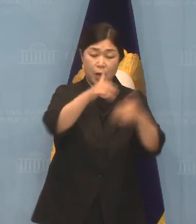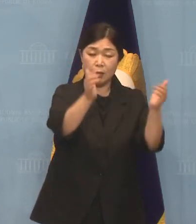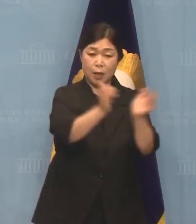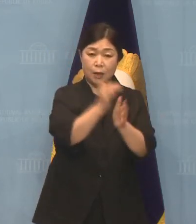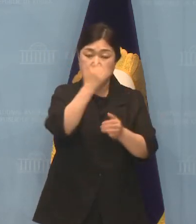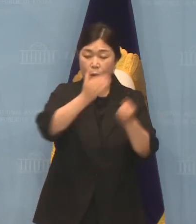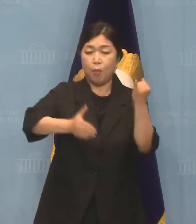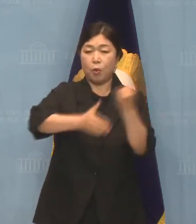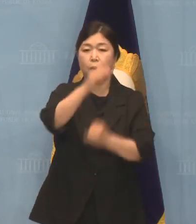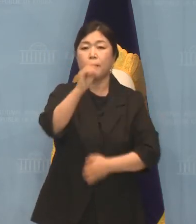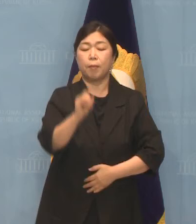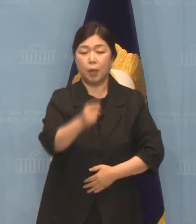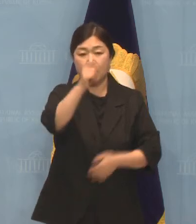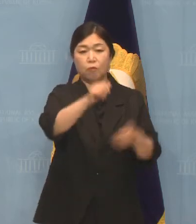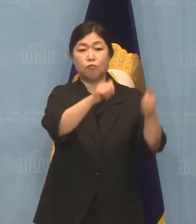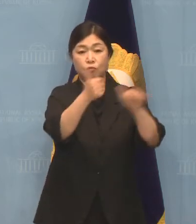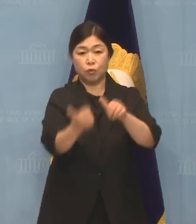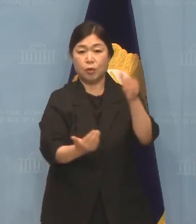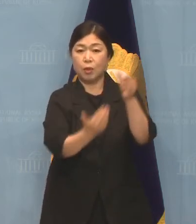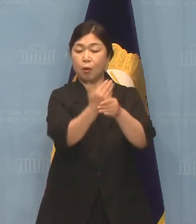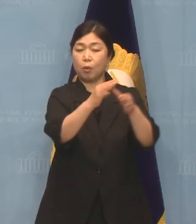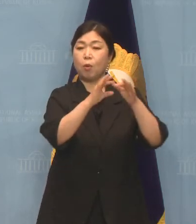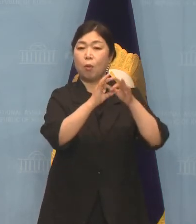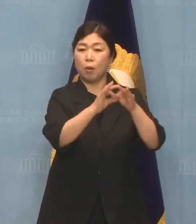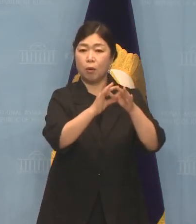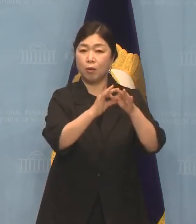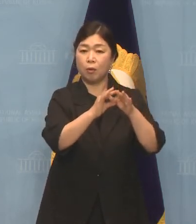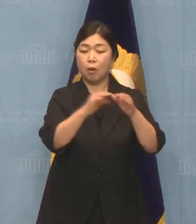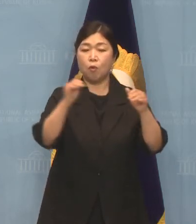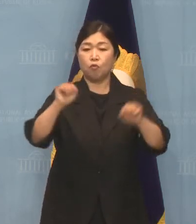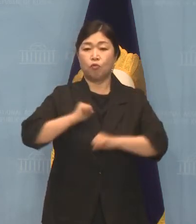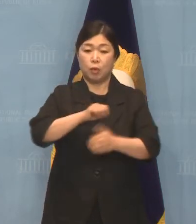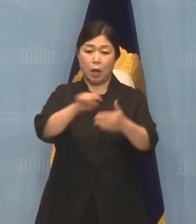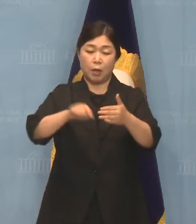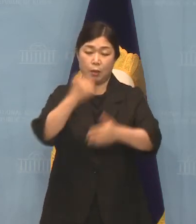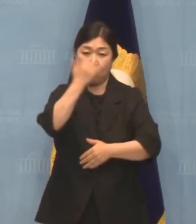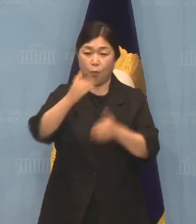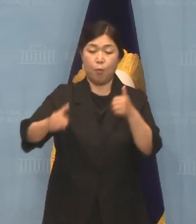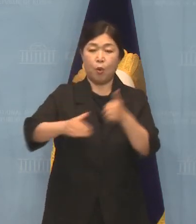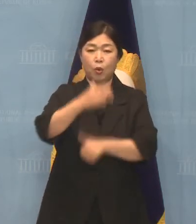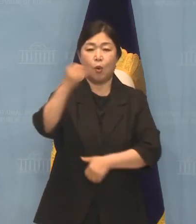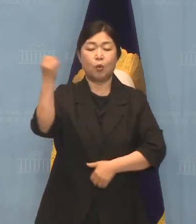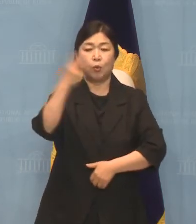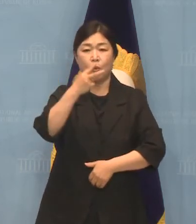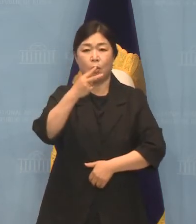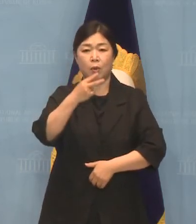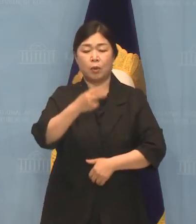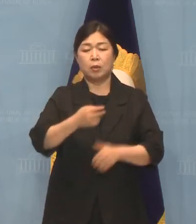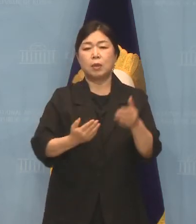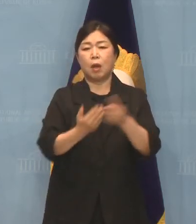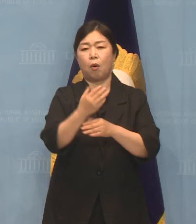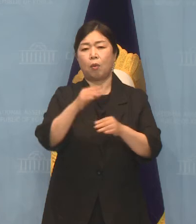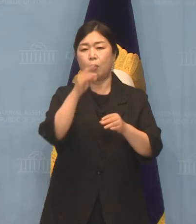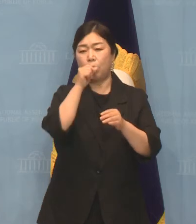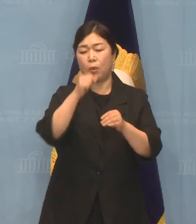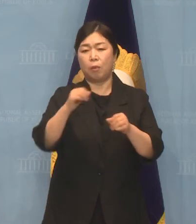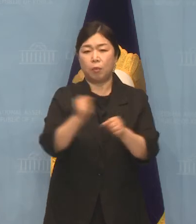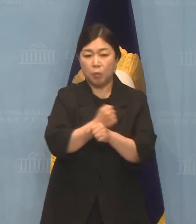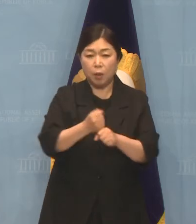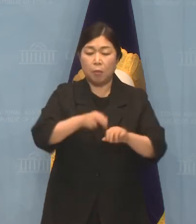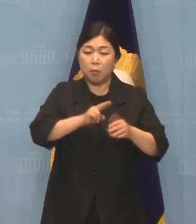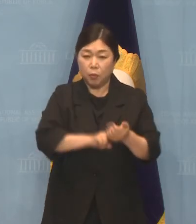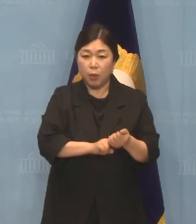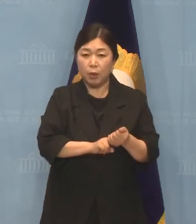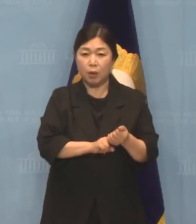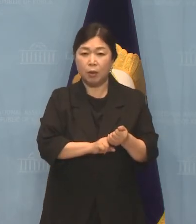성폭력으로 인한 사망 사건 관련 군 내 성폭력 및 사건 은폐, 무마,